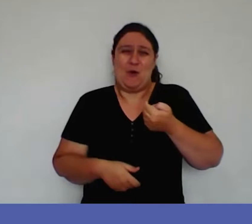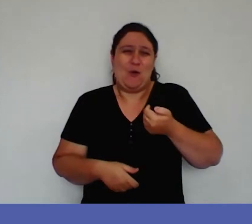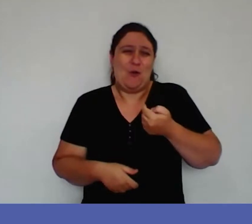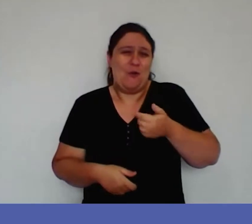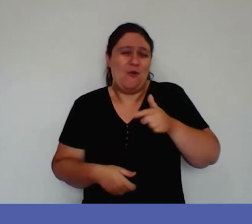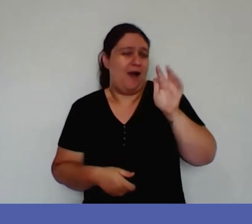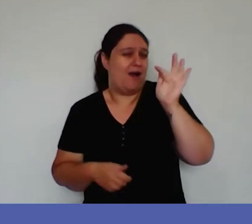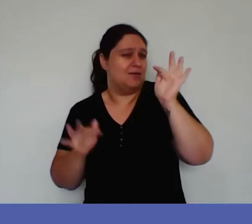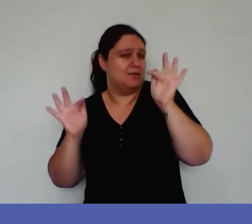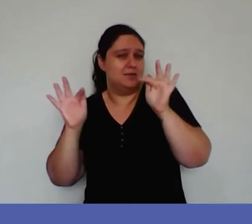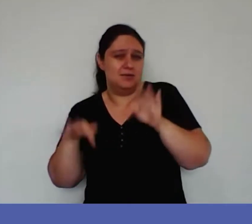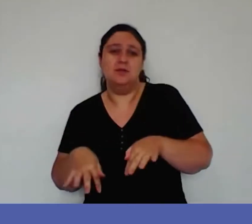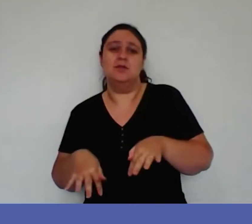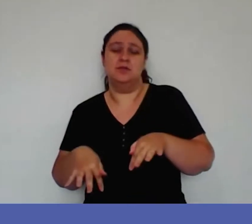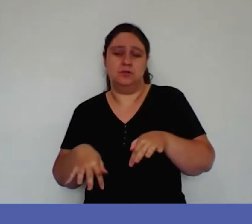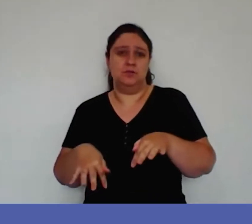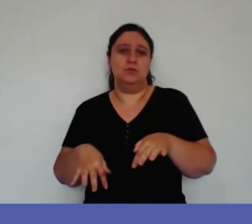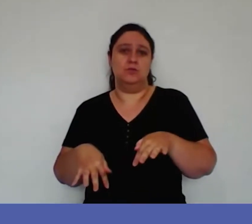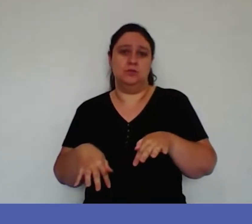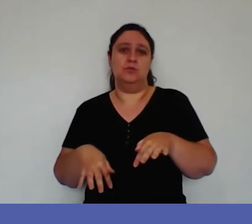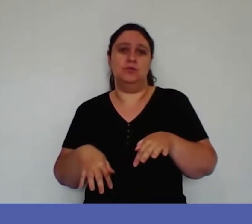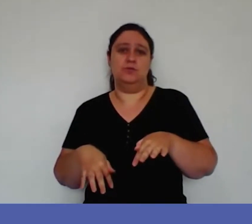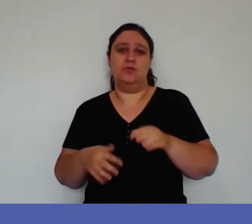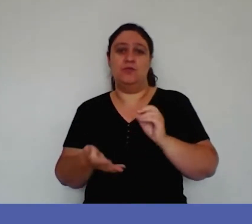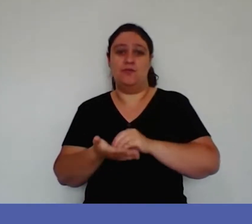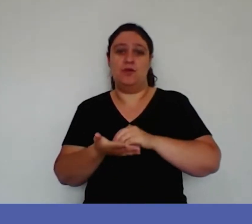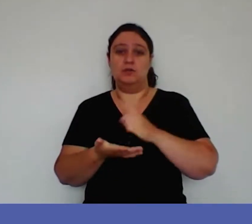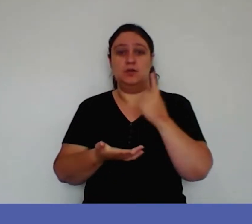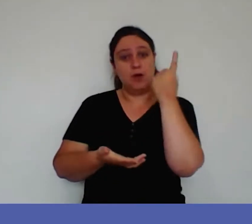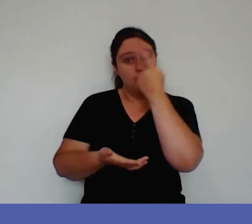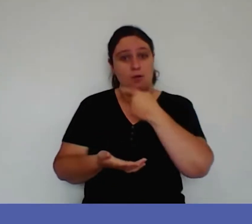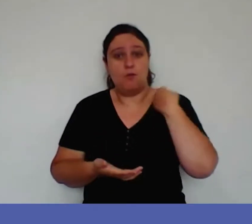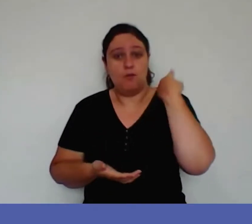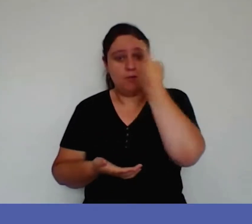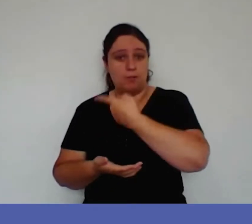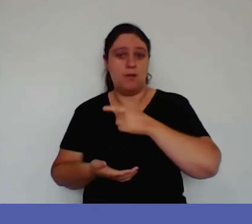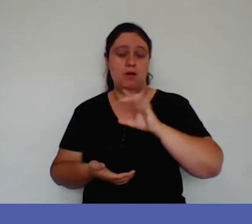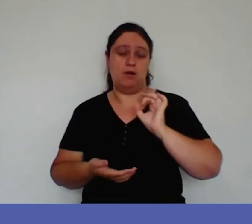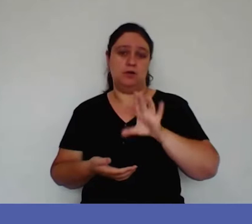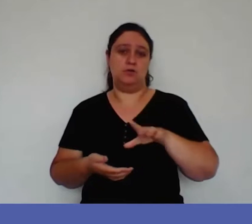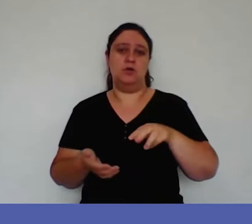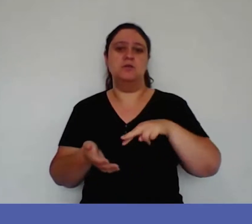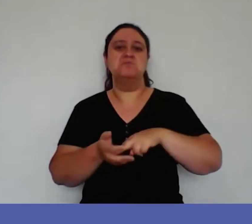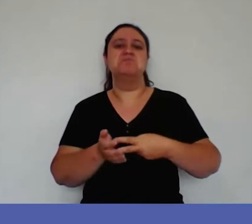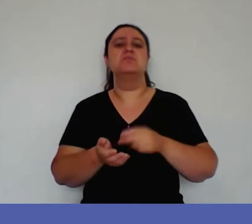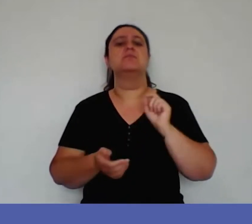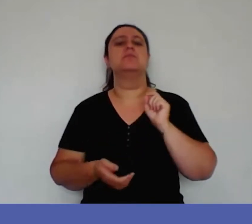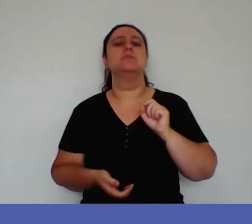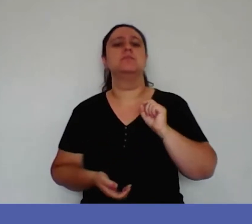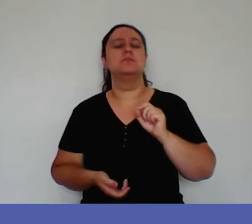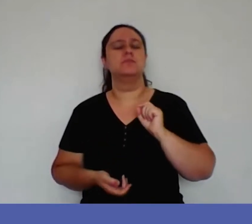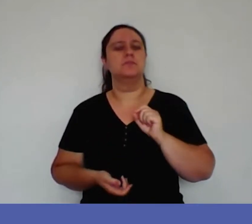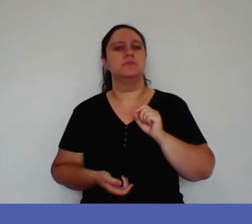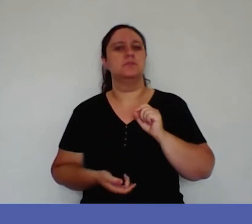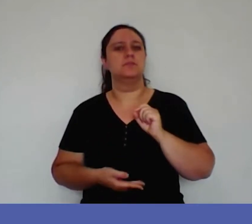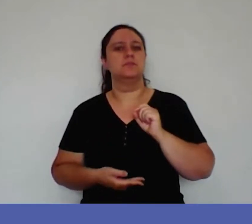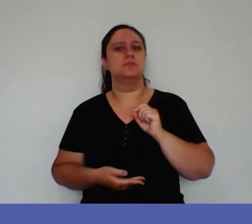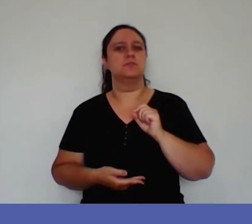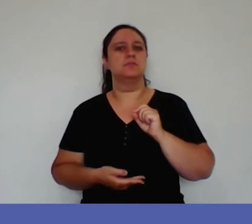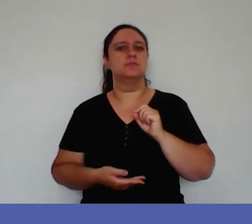da última hora. Irmãos, isso quer dizer o quê? Quer dizer que, né, esses